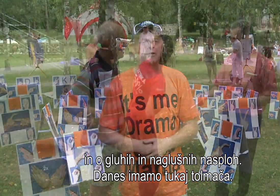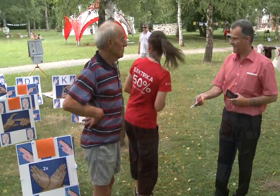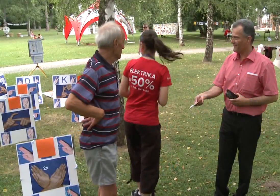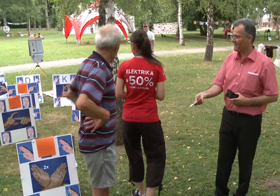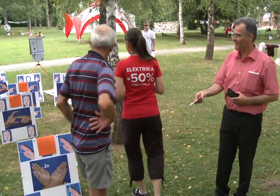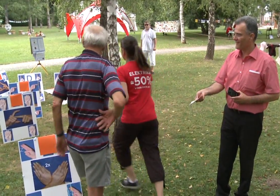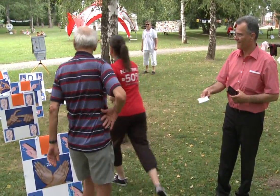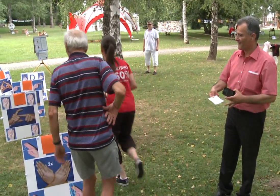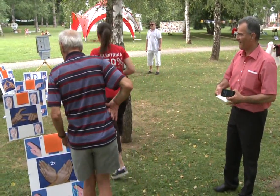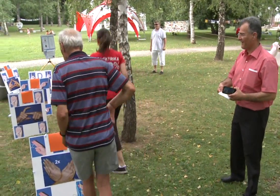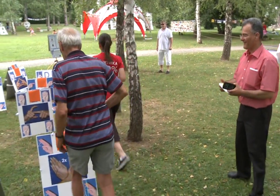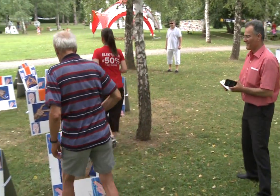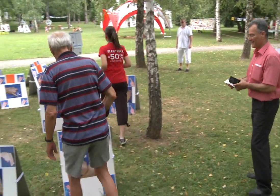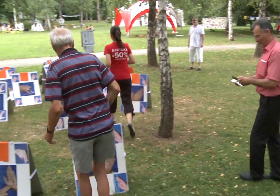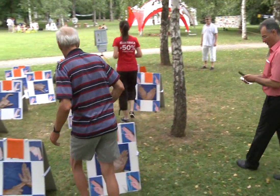Probajte jo čim prej sestaviti.